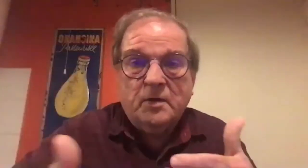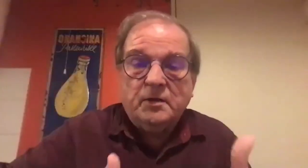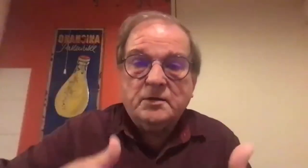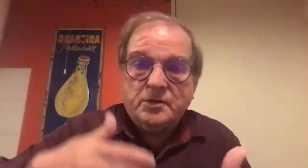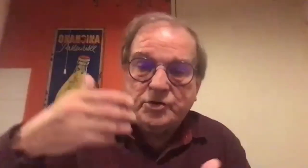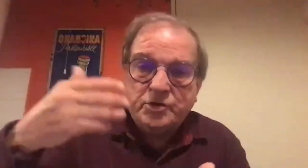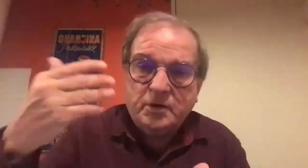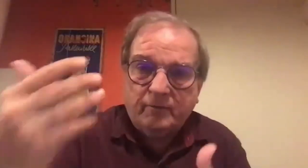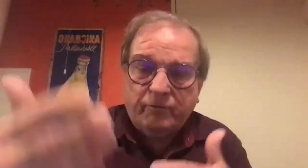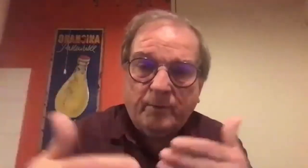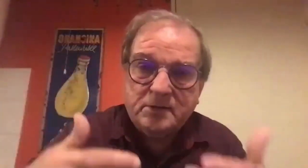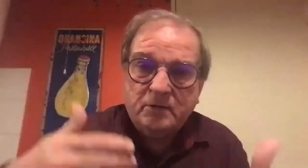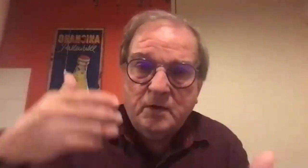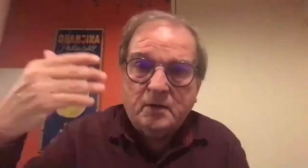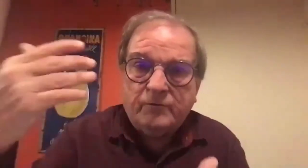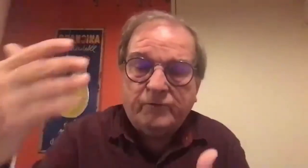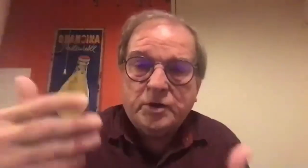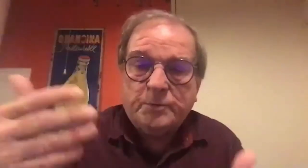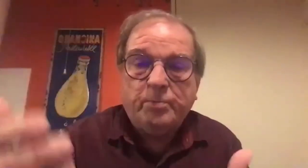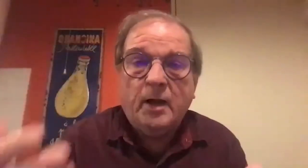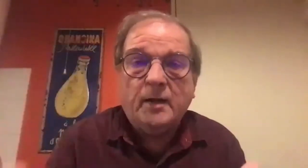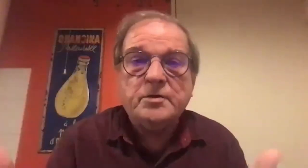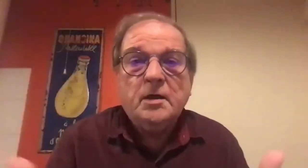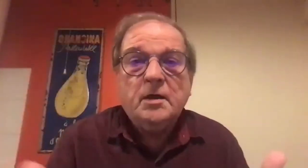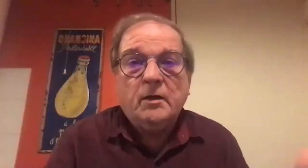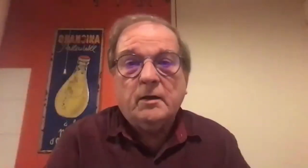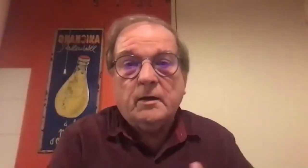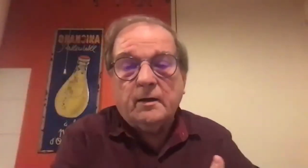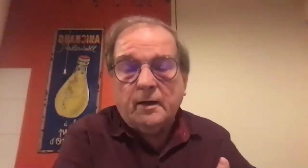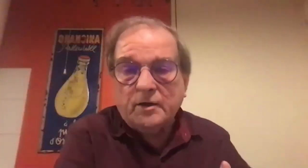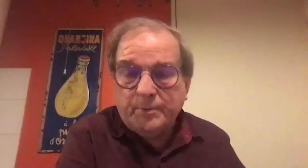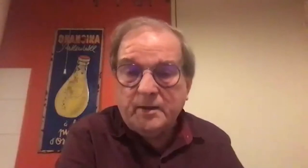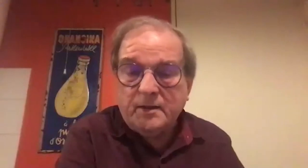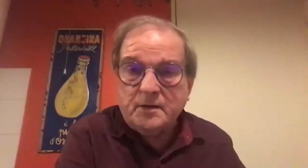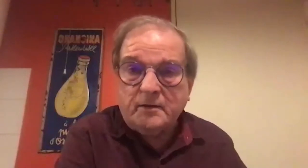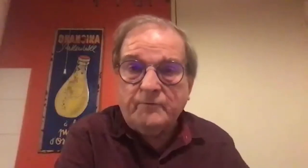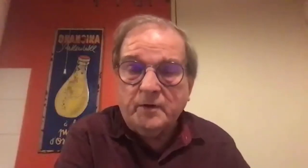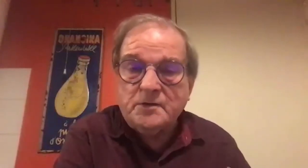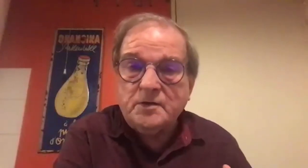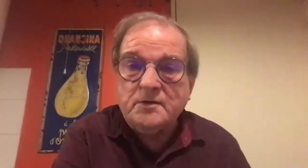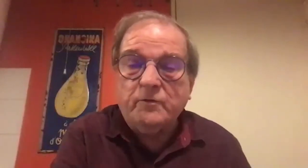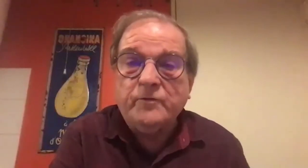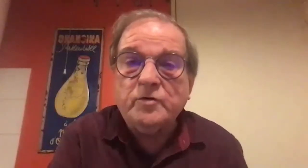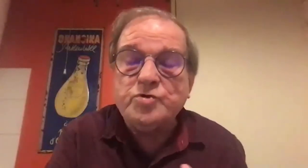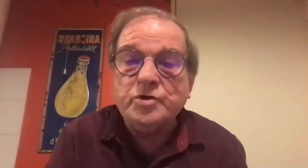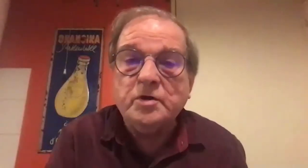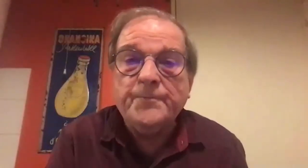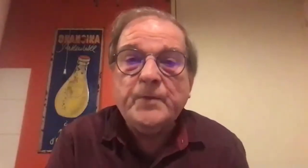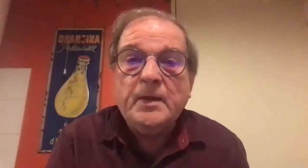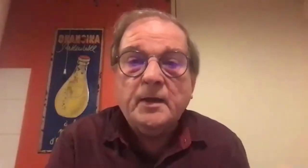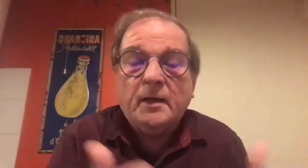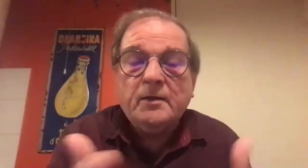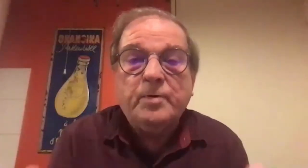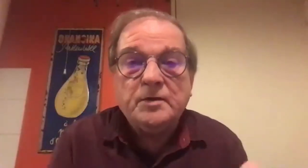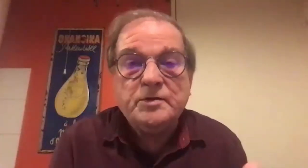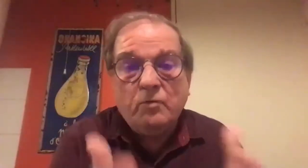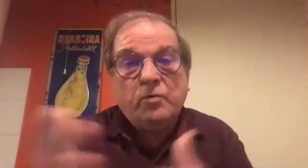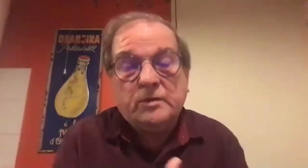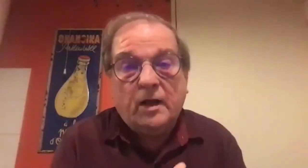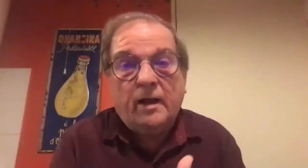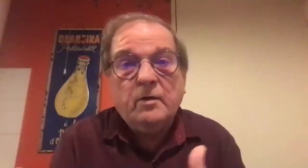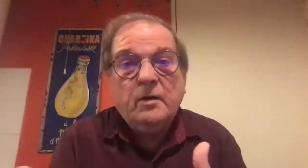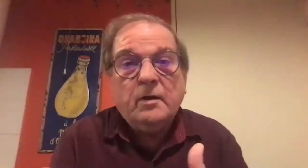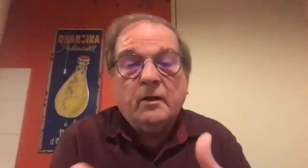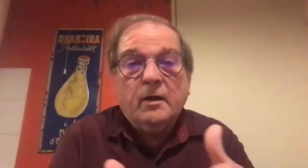orientação que insistia na formação de frentes populares, a experiência que vinha se desenvolvendo no Chile. E aqui no Brasil,